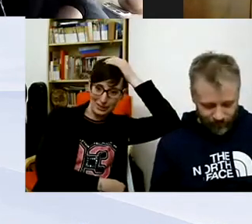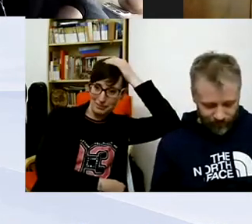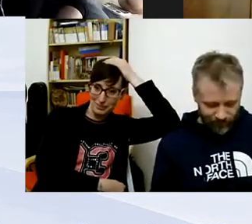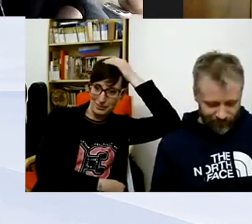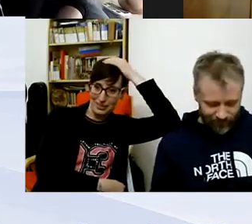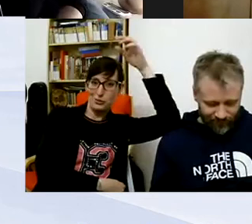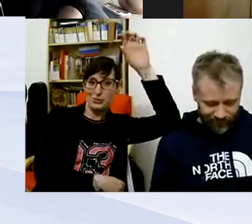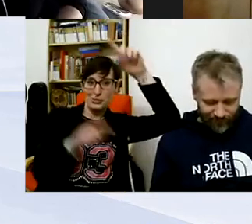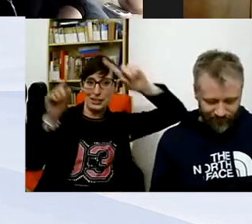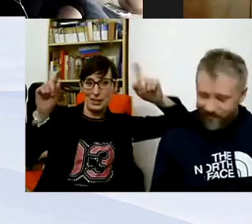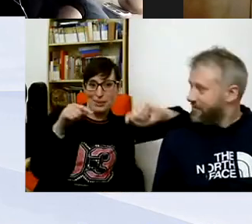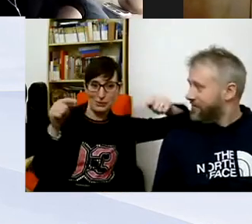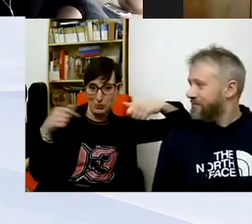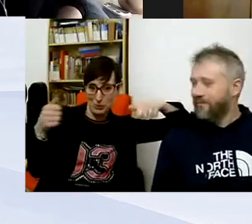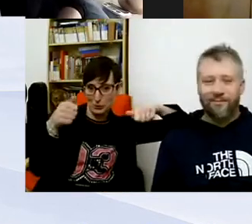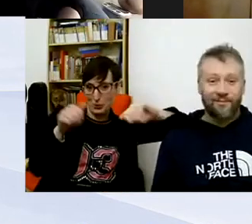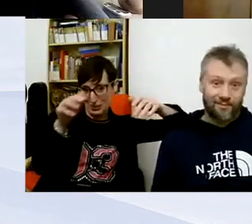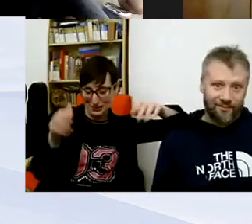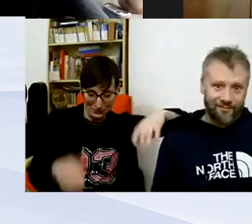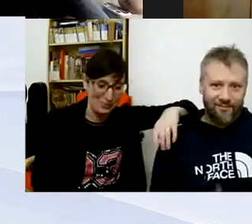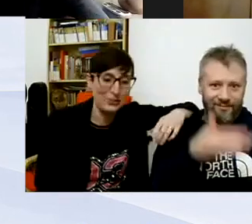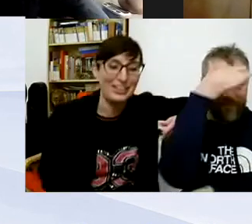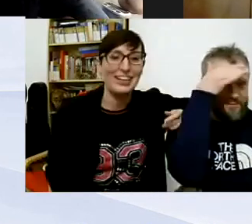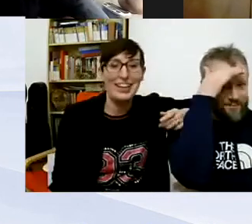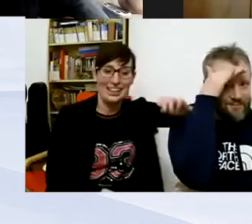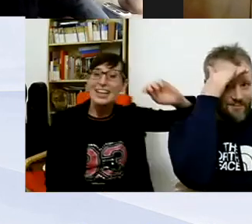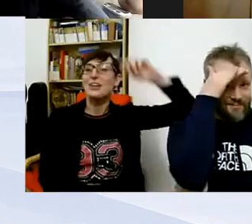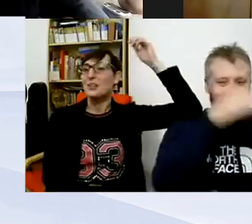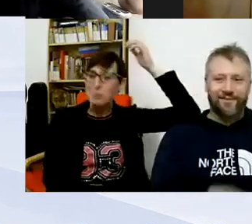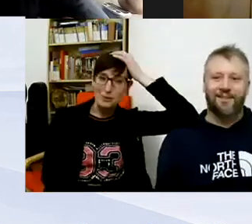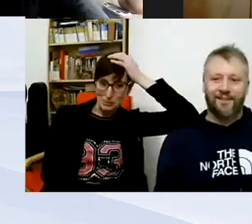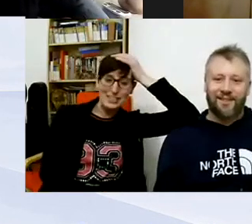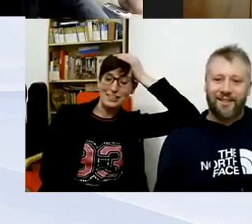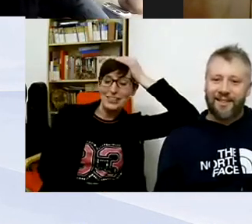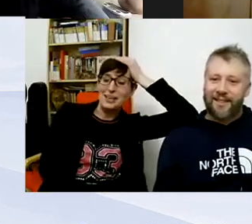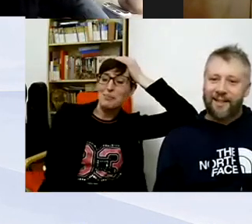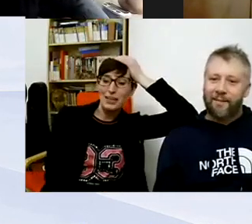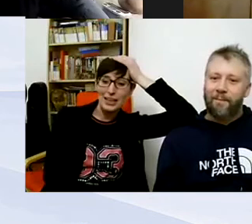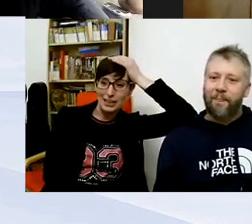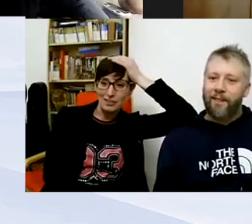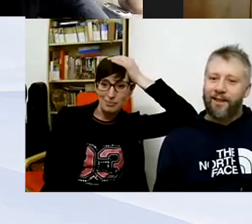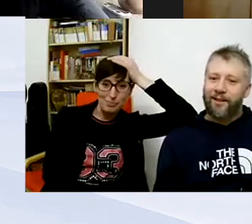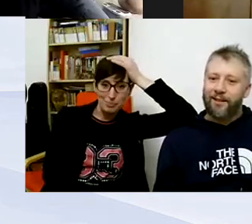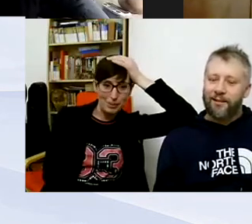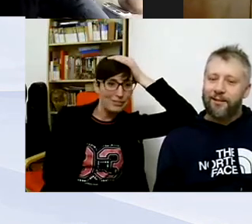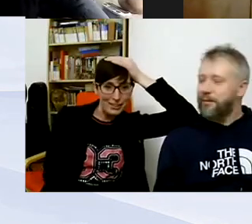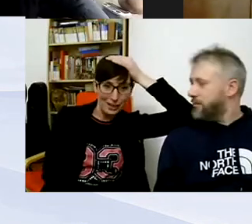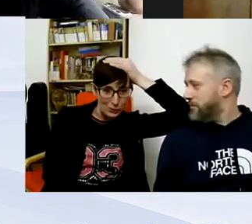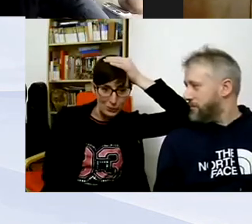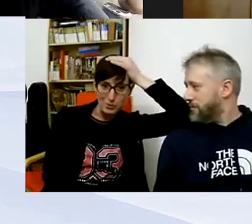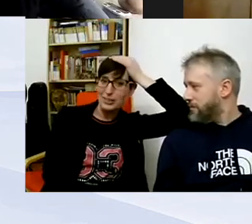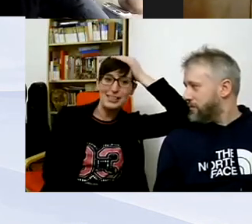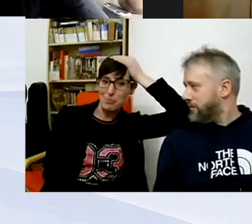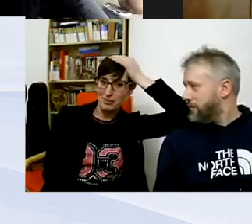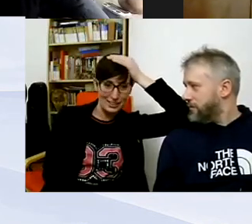piccola, sto seria per un minuto e poi torniamo a... Quando ero piccola mi diceva sempre che per vivere a